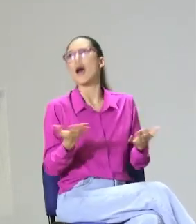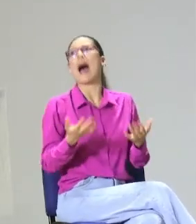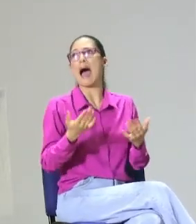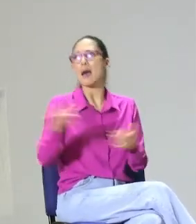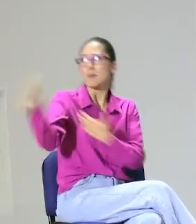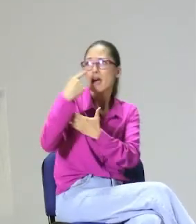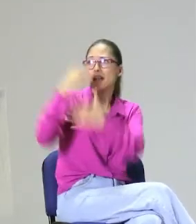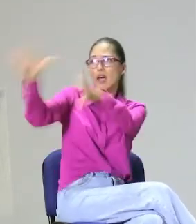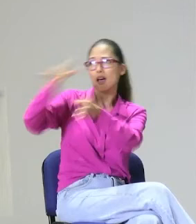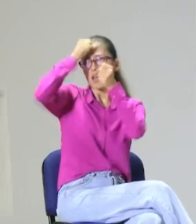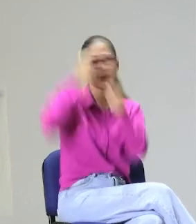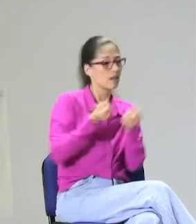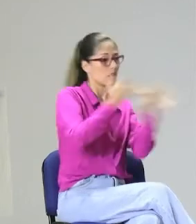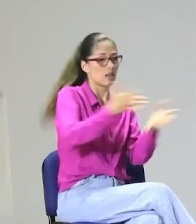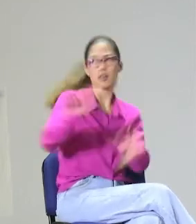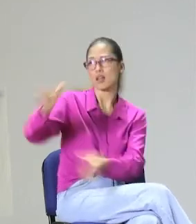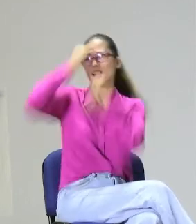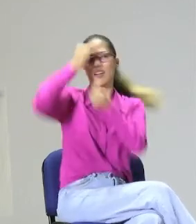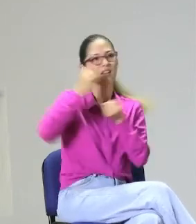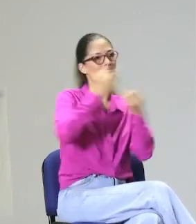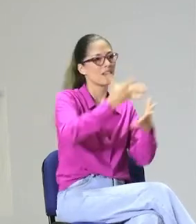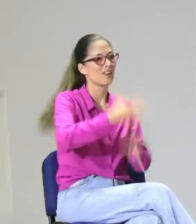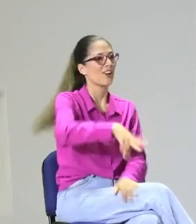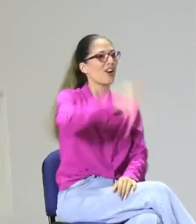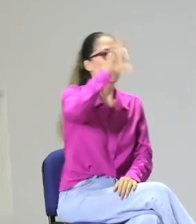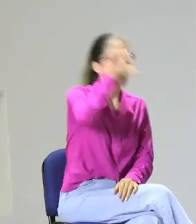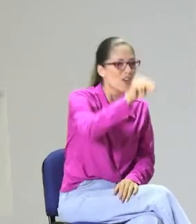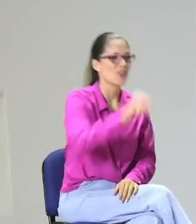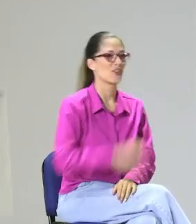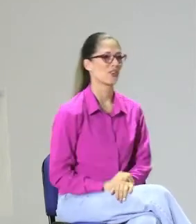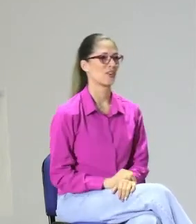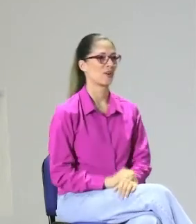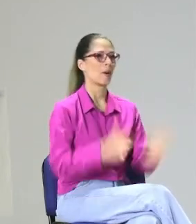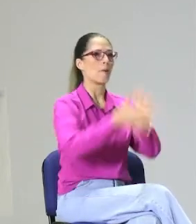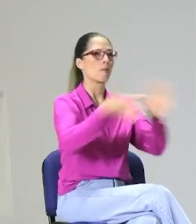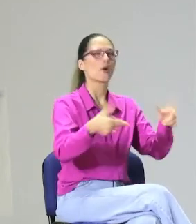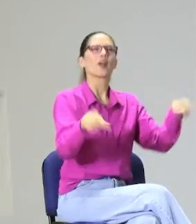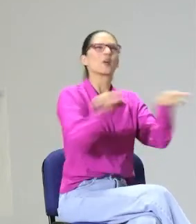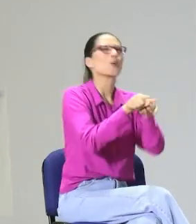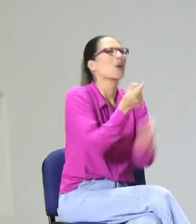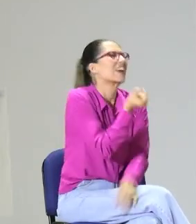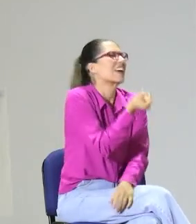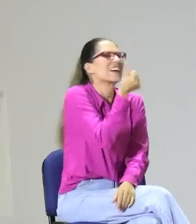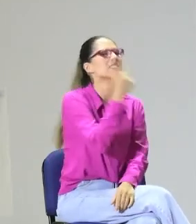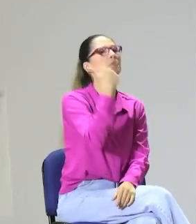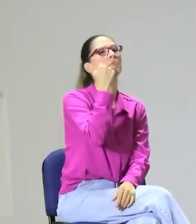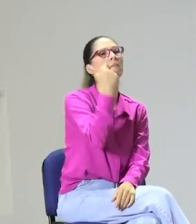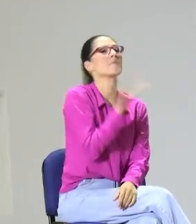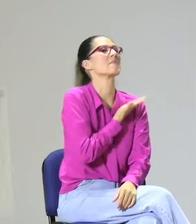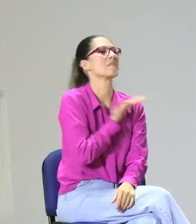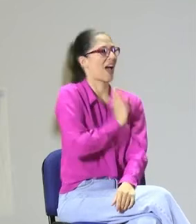ay usted tan desobediente. Ay, profe, ¿cómo lo hago? ¿Esto es lo que tengo que hacer? Sí, no. No,